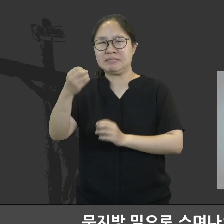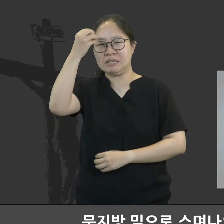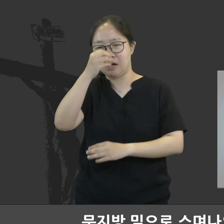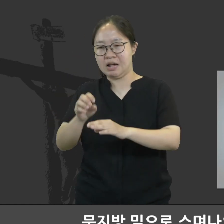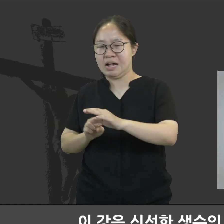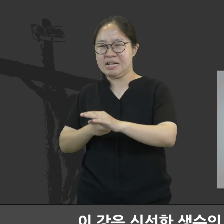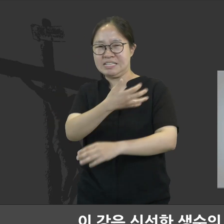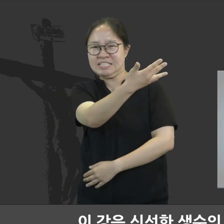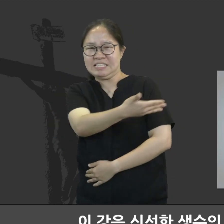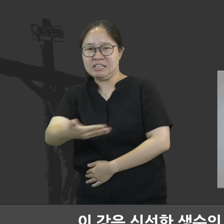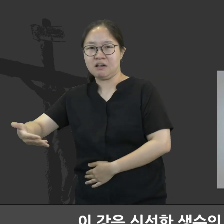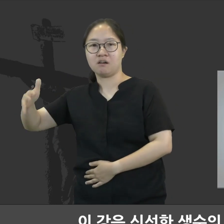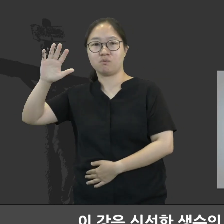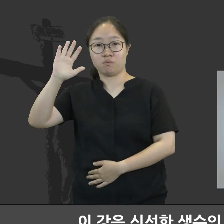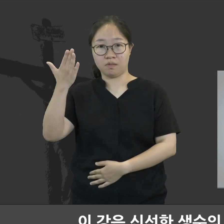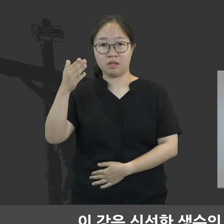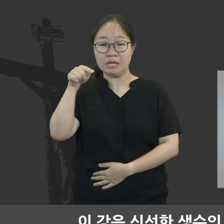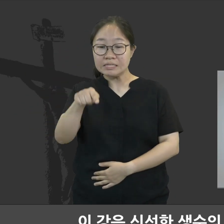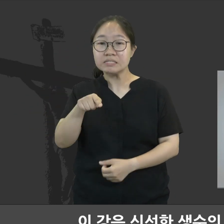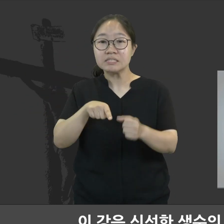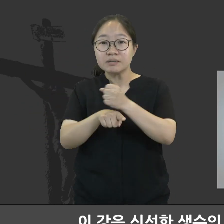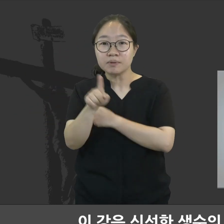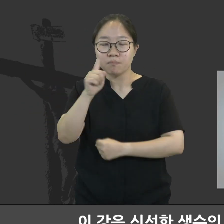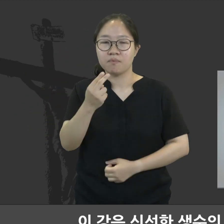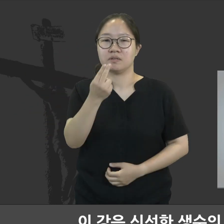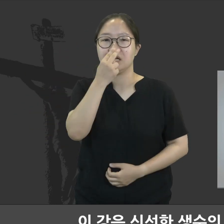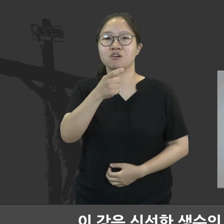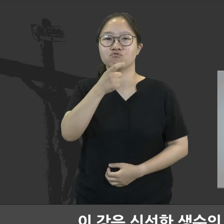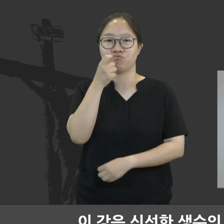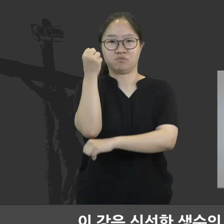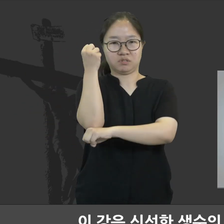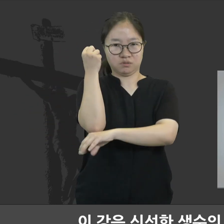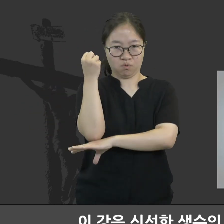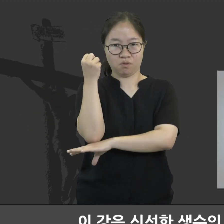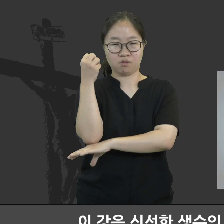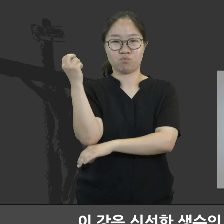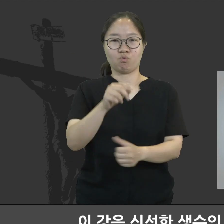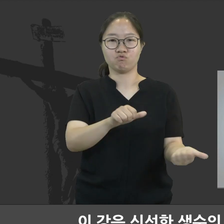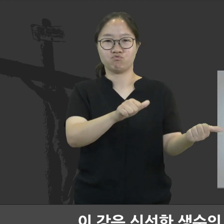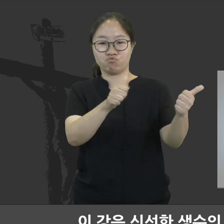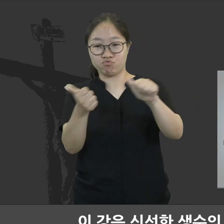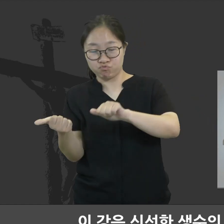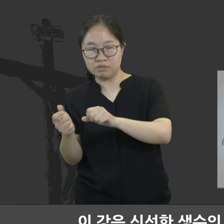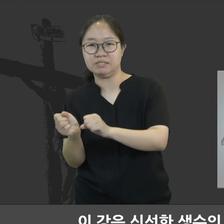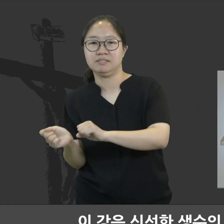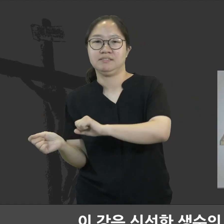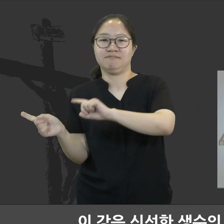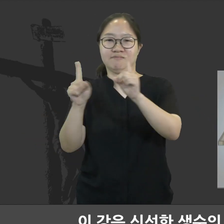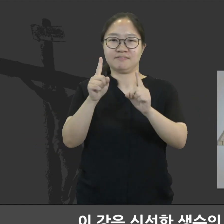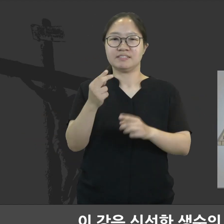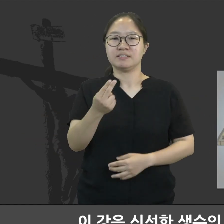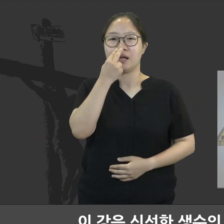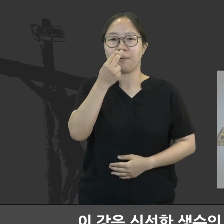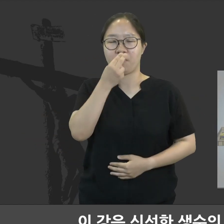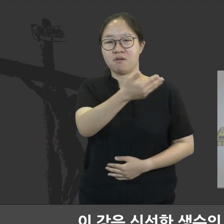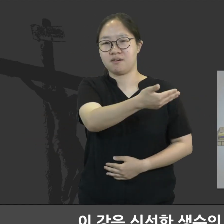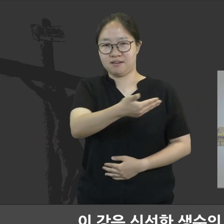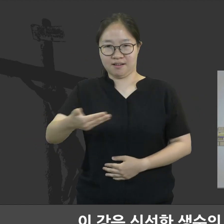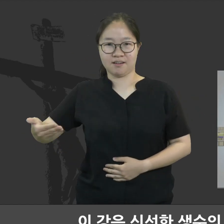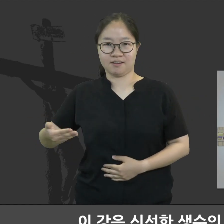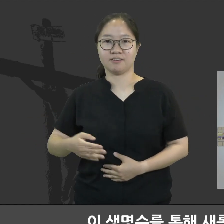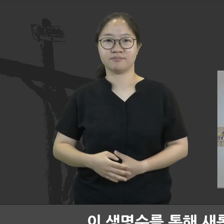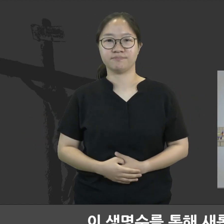이룹니다. 이 강은 신선한 생수의 근원일 뿐 아니라 죽은 것을 살리는 생명의 강이기도